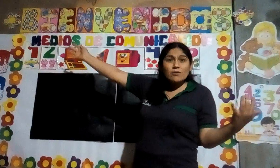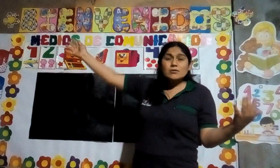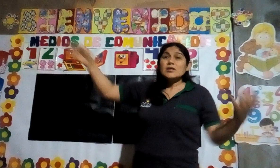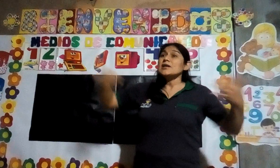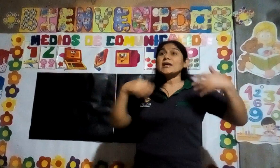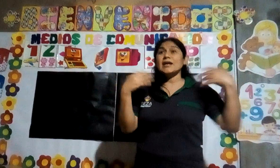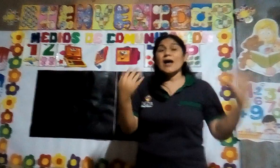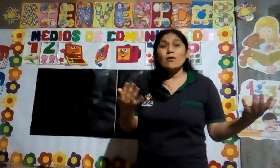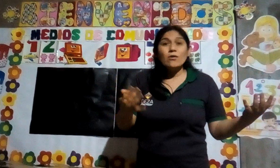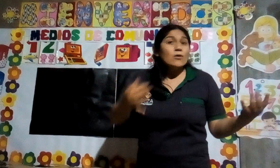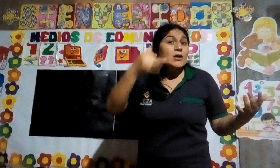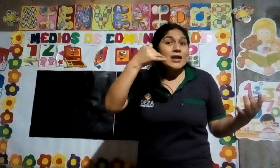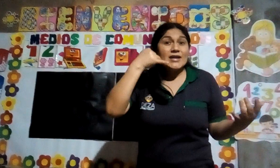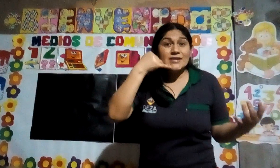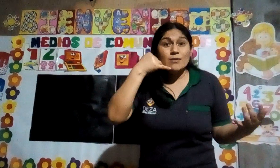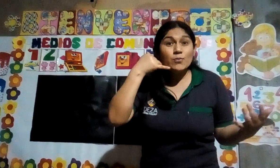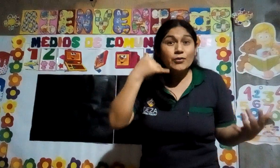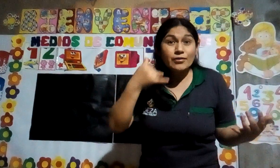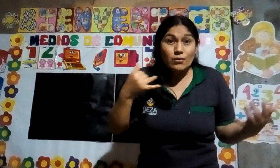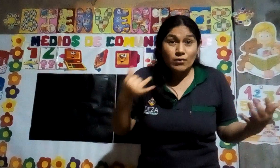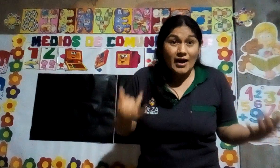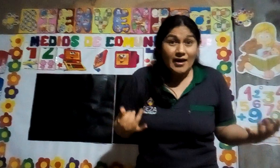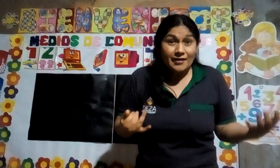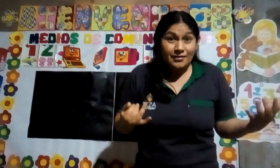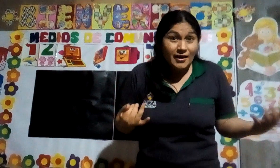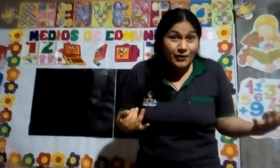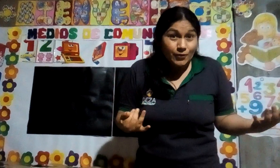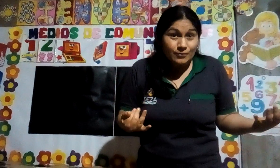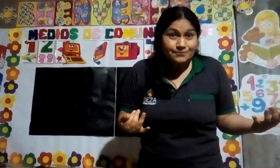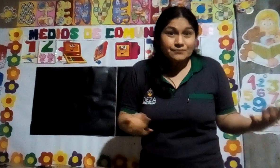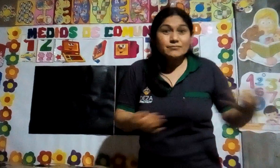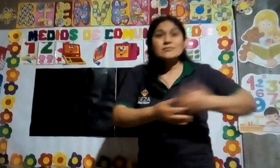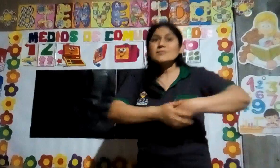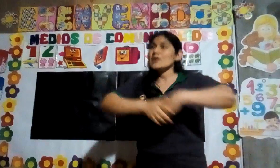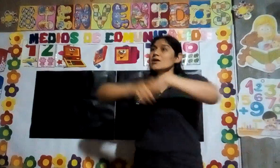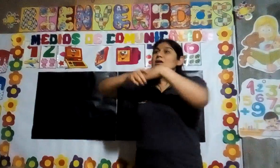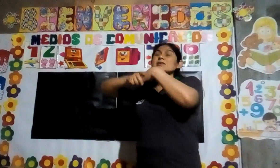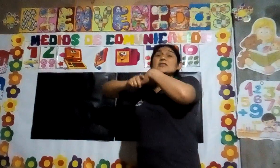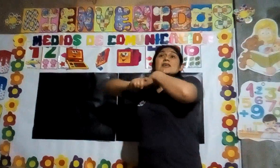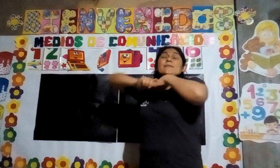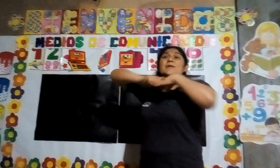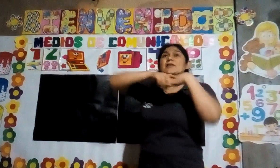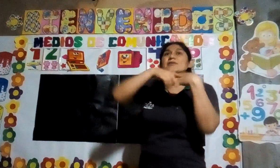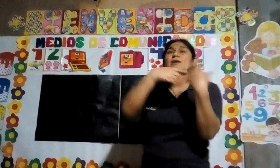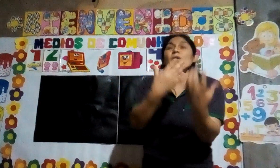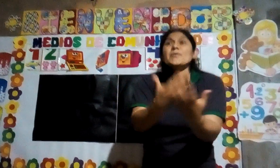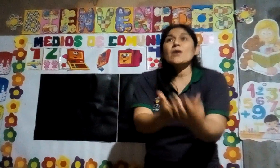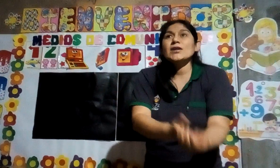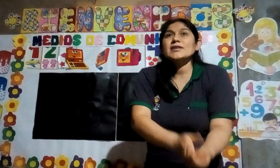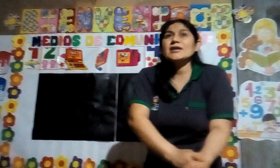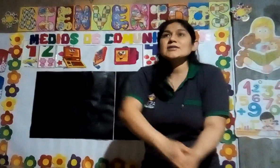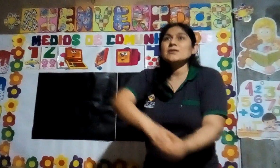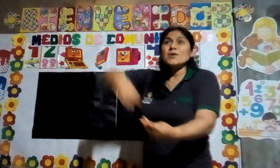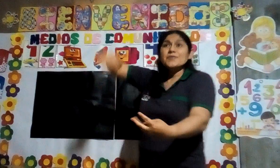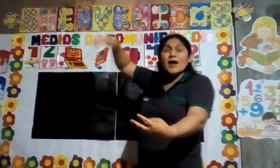lejos, ¿qué hago? La llamo por celular, ¿cierto? Si de repente tengo a mi abuelita que se encuentra